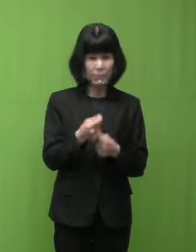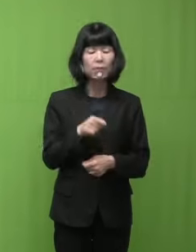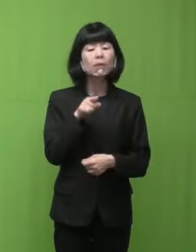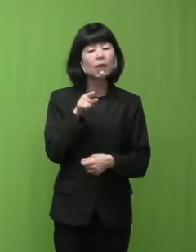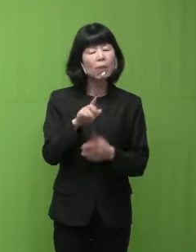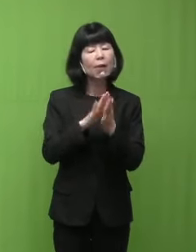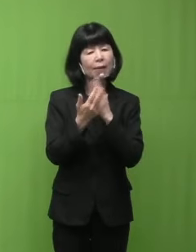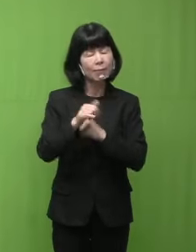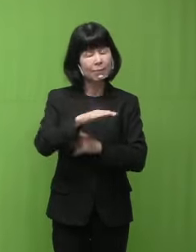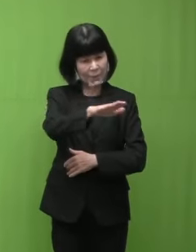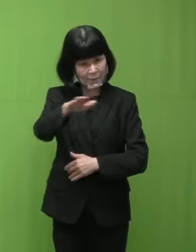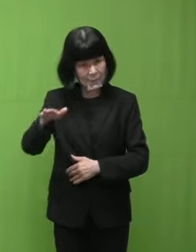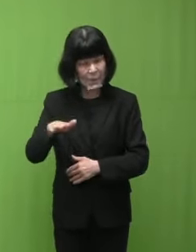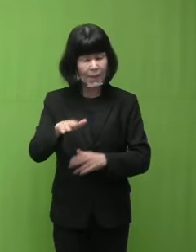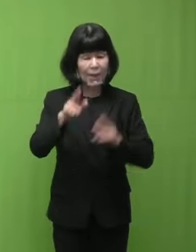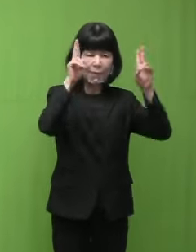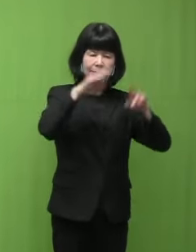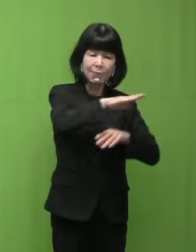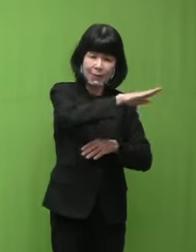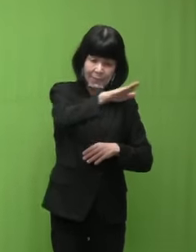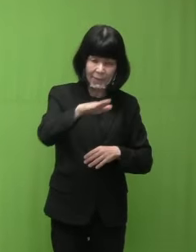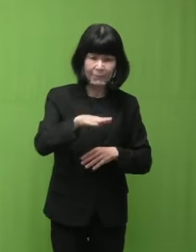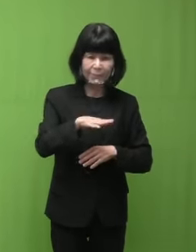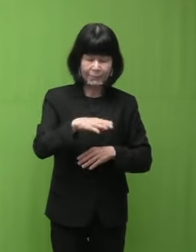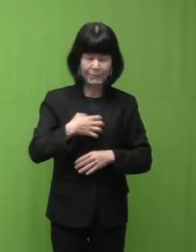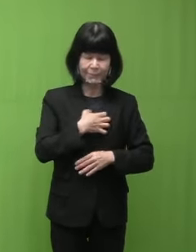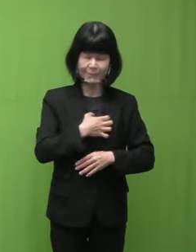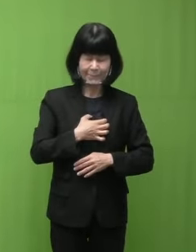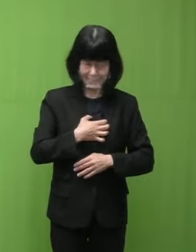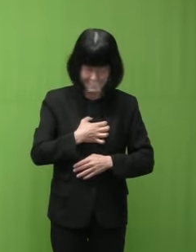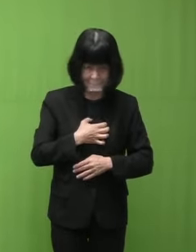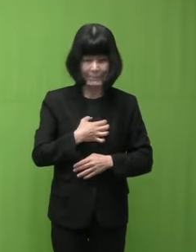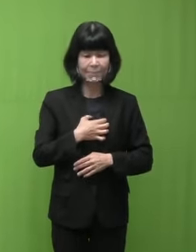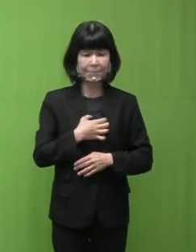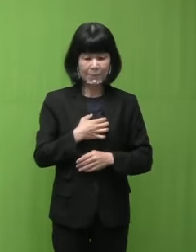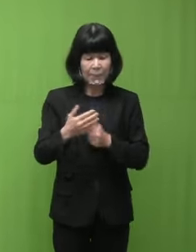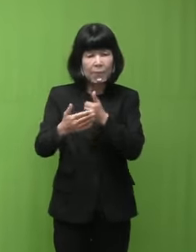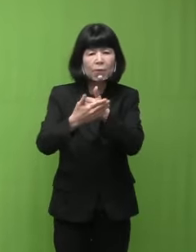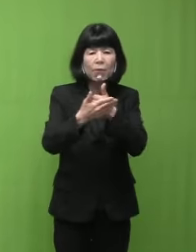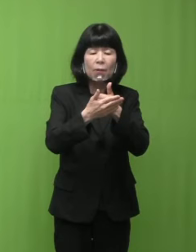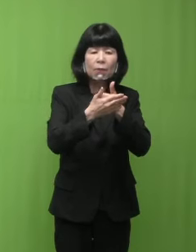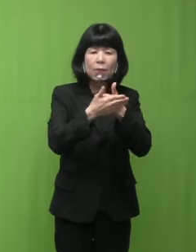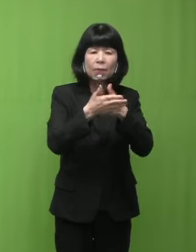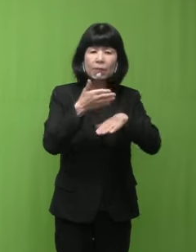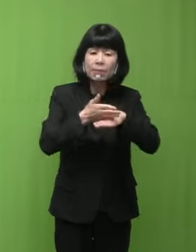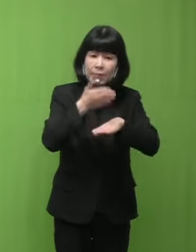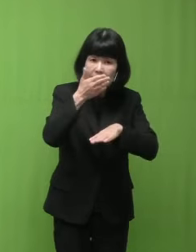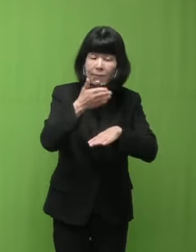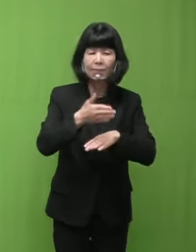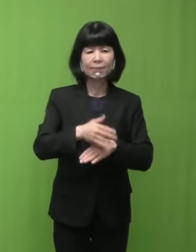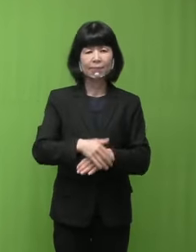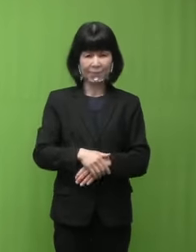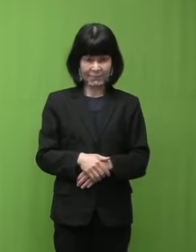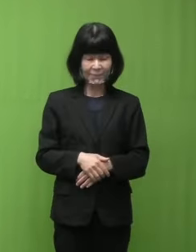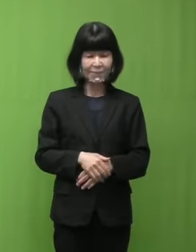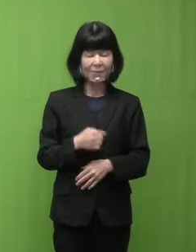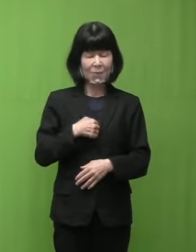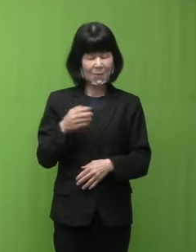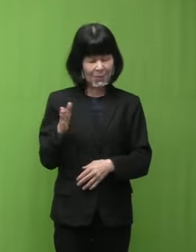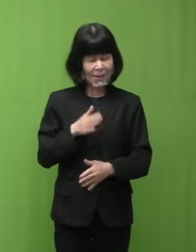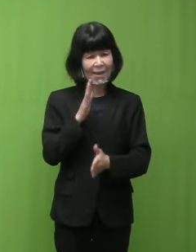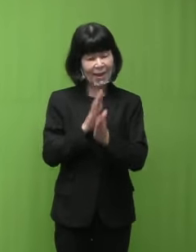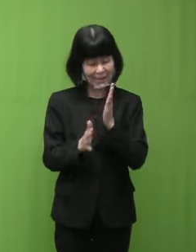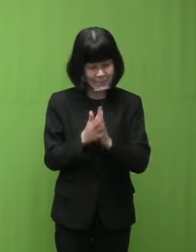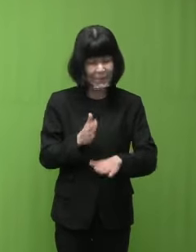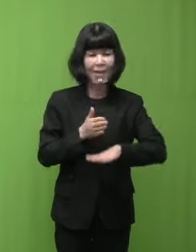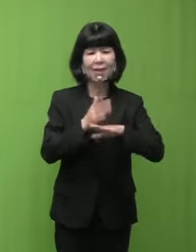県民の皆様事業者の皆様が苦しい状況の中ご協力いただいた結果であり心から改めて